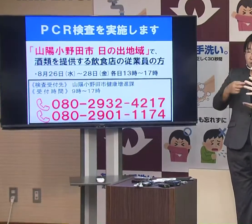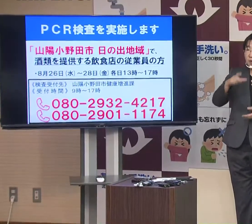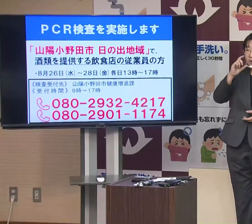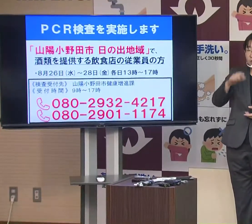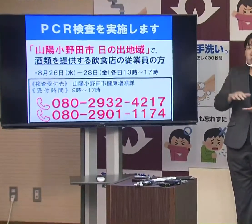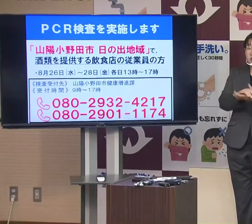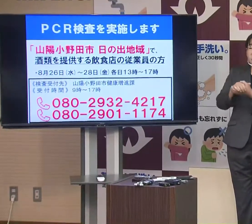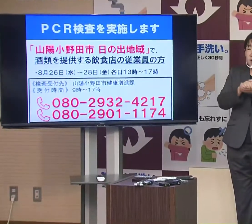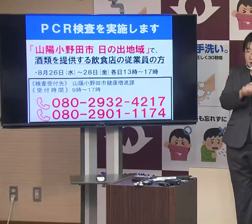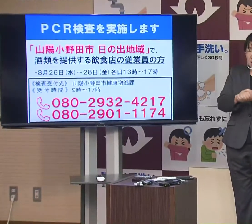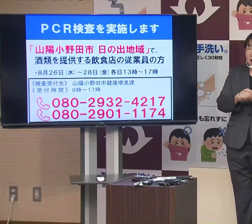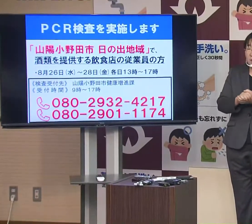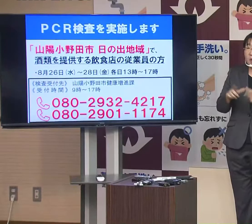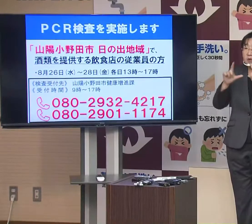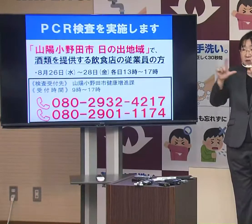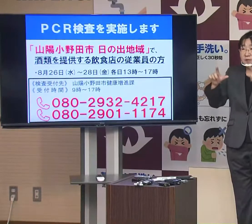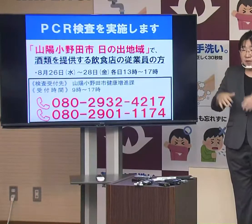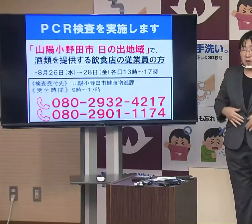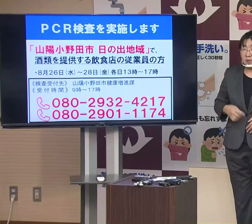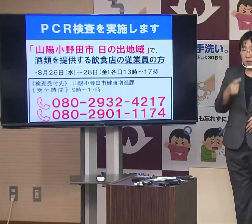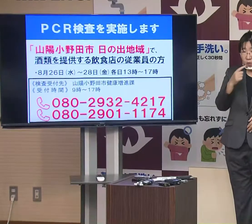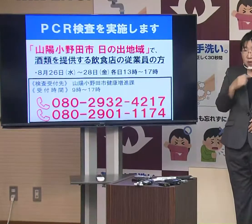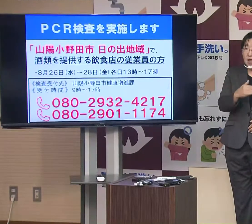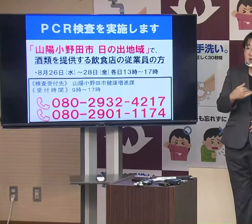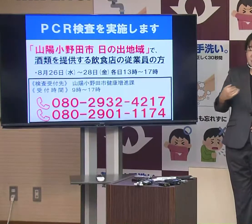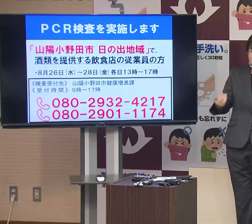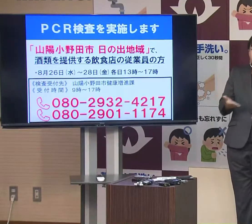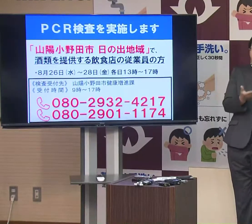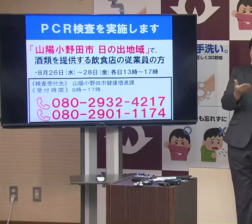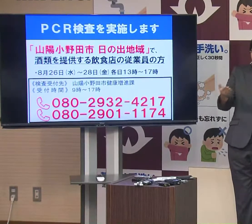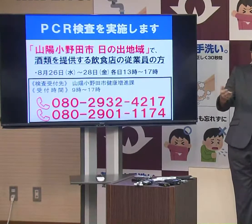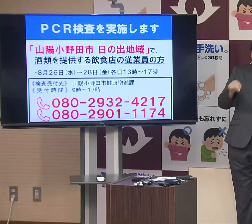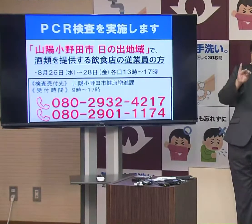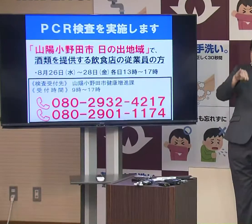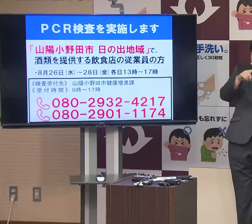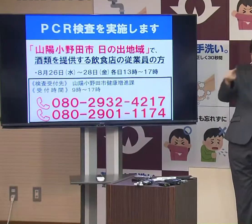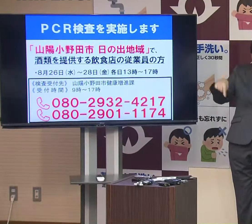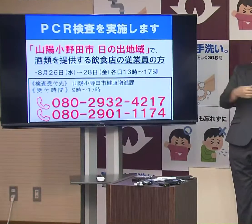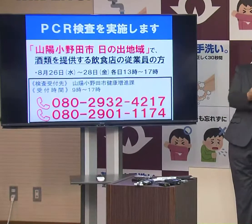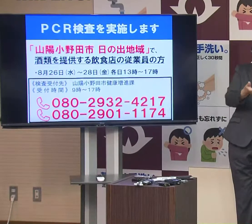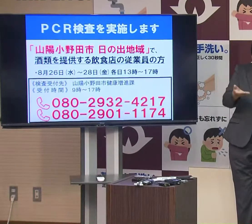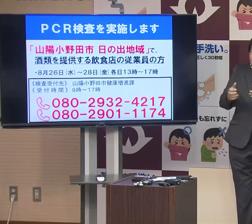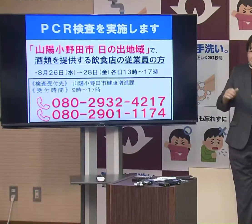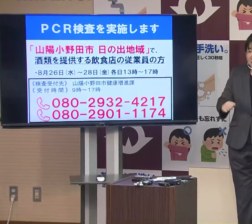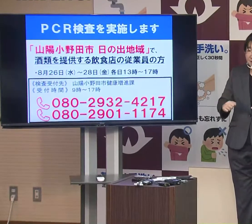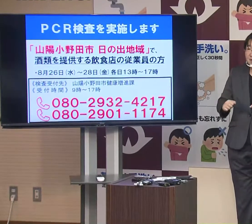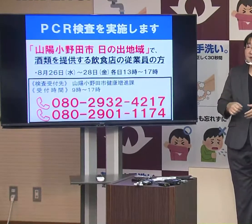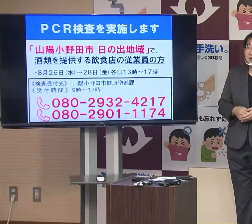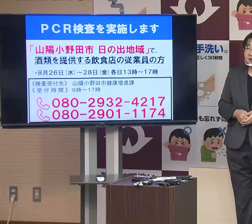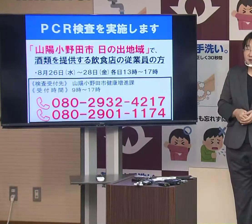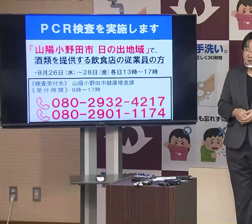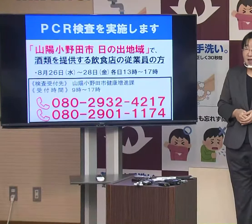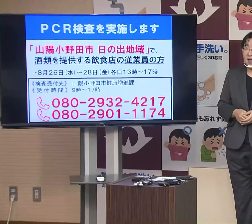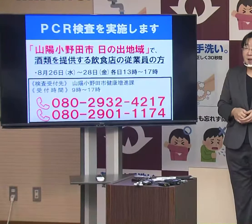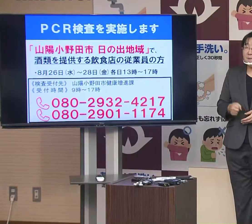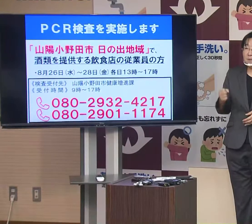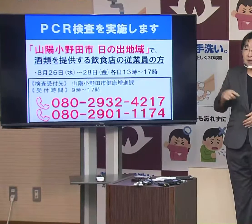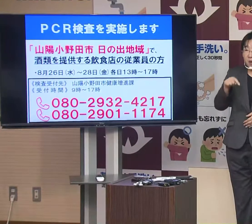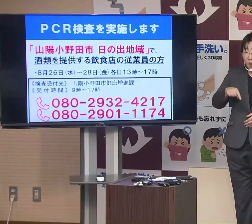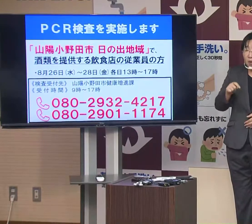ますし、我々もお店にこうチラシを入れてですね、連絡くださいということをやっています。でまた重ねてこうやってお知らせをしてですね、まあ、いろん